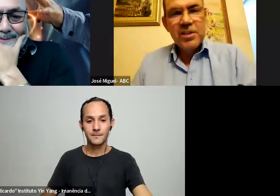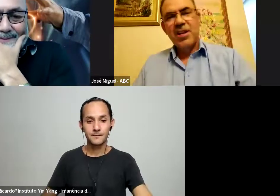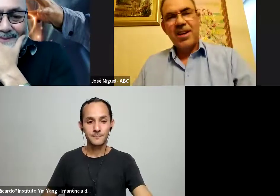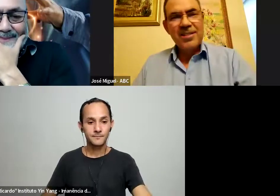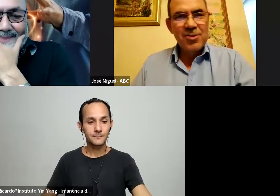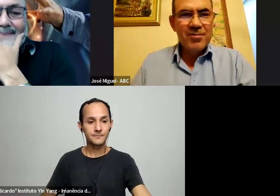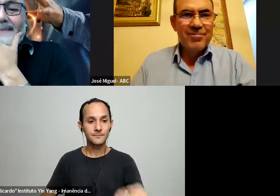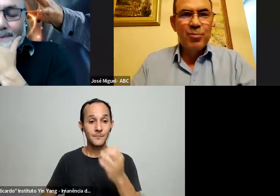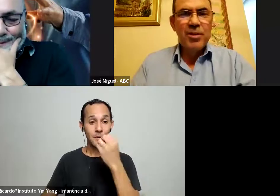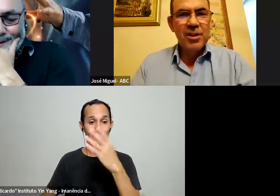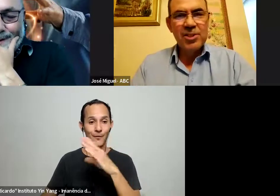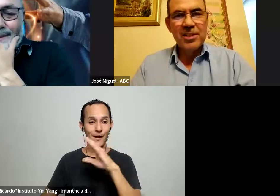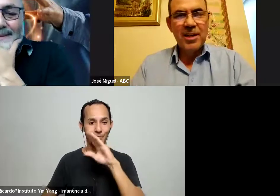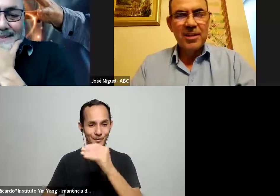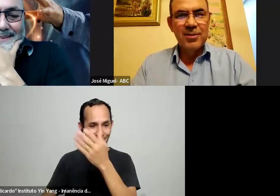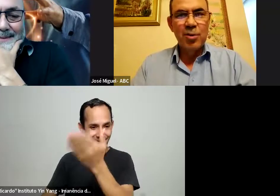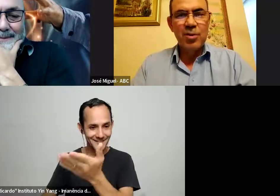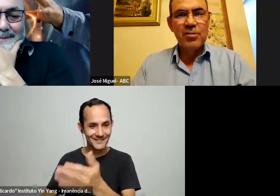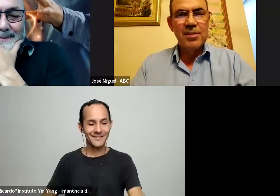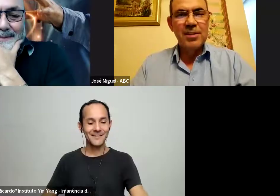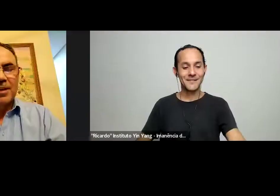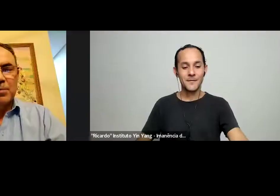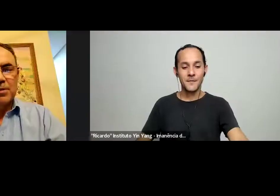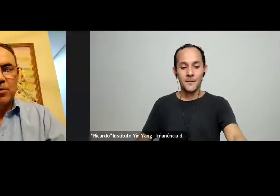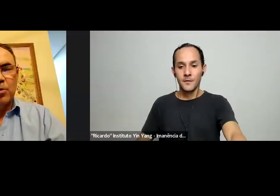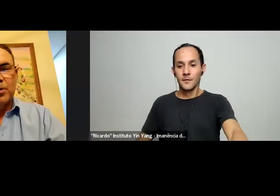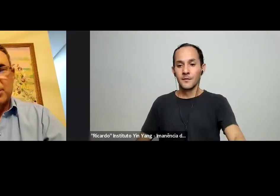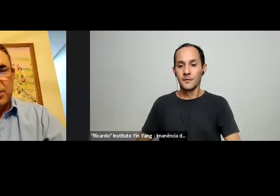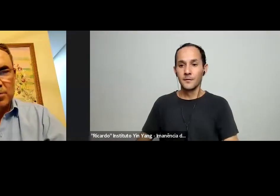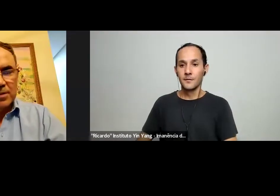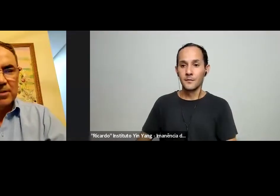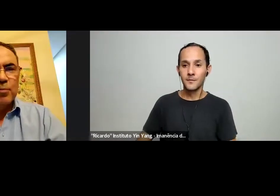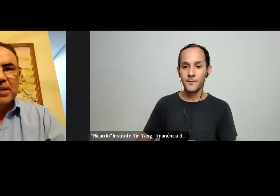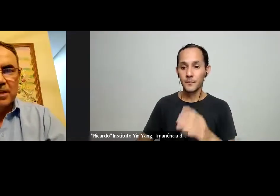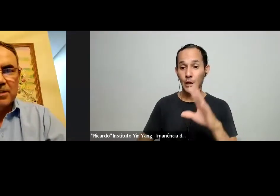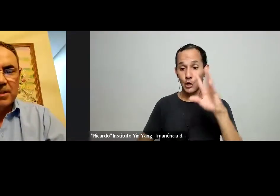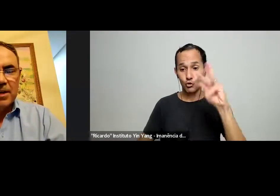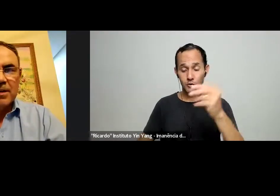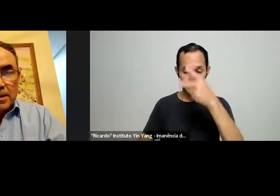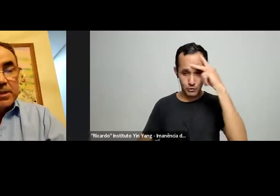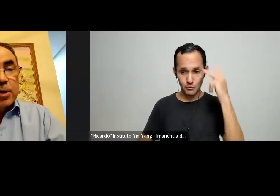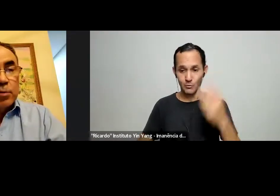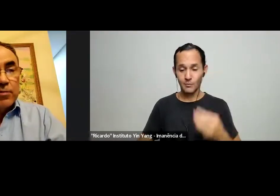Boa noite, Inácio. Boa Boa noite noite. a todas as pessoas que estão presentes, tá? Estão me